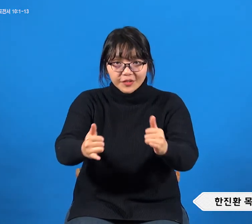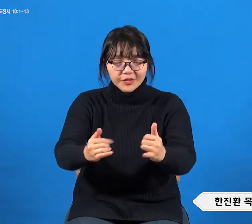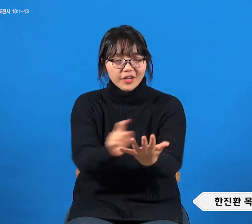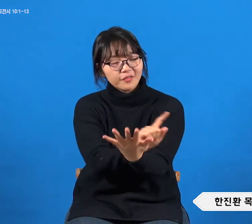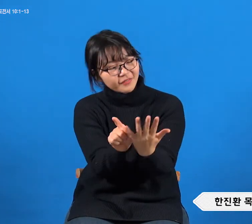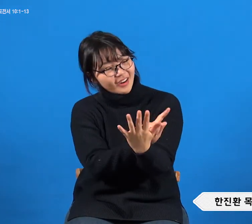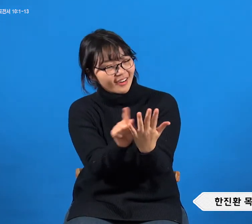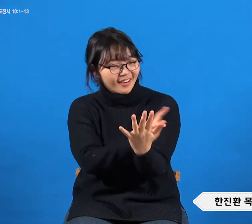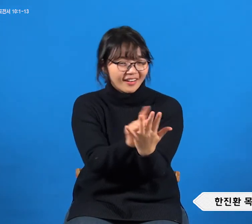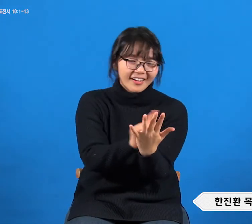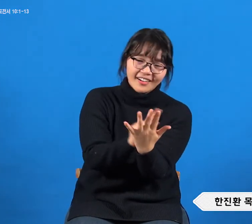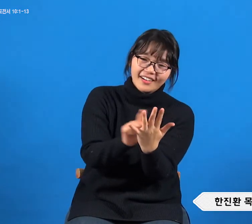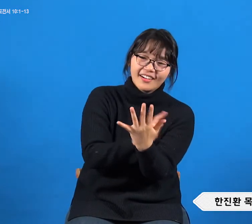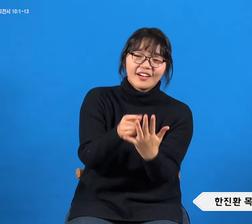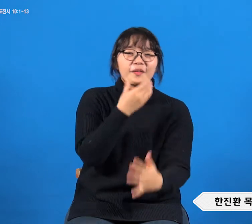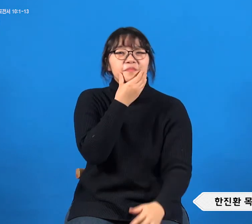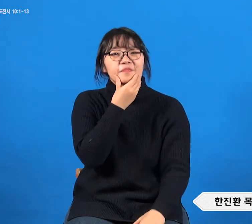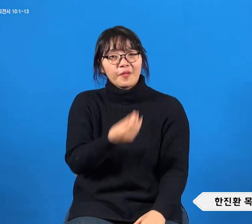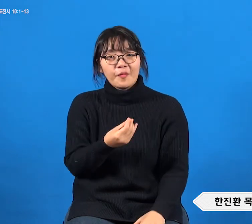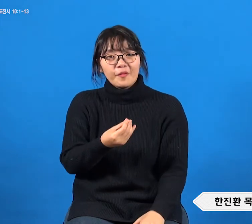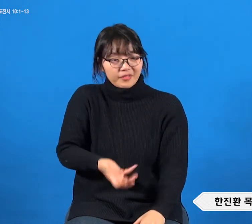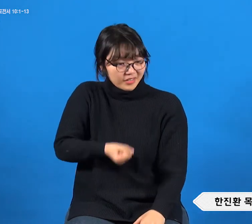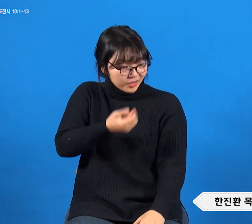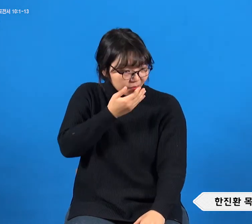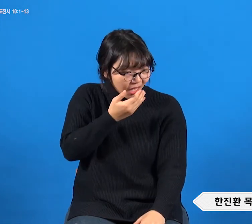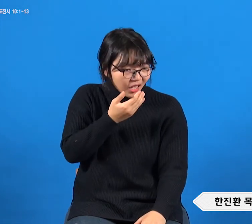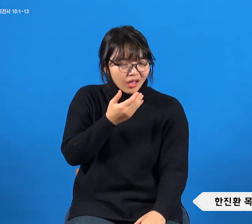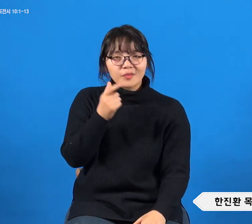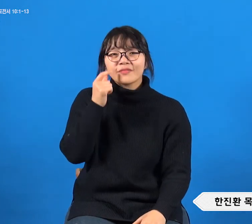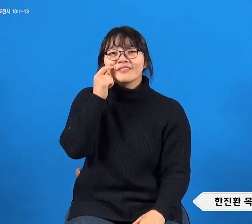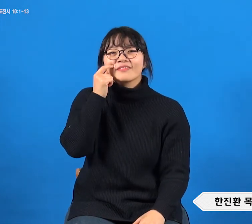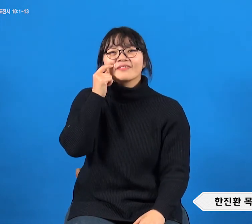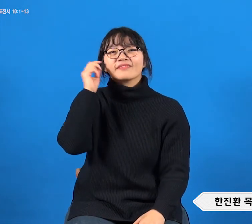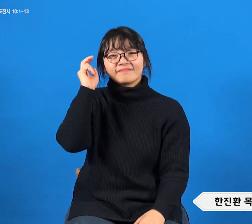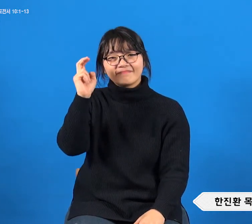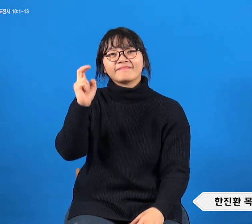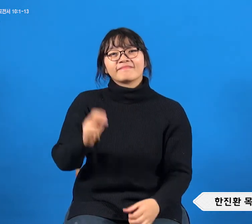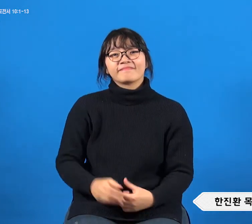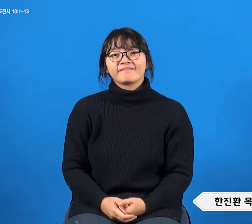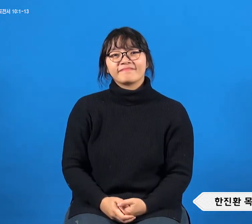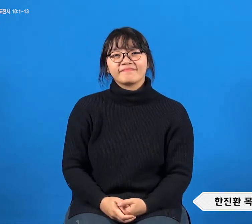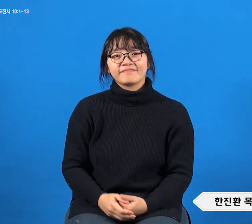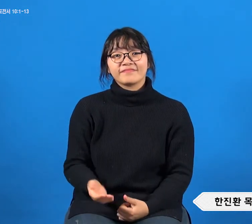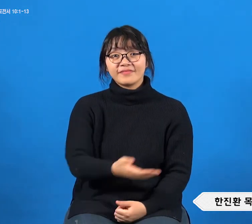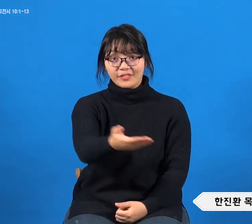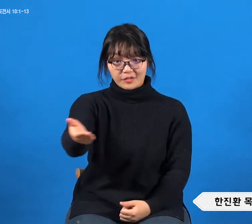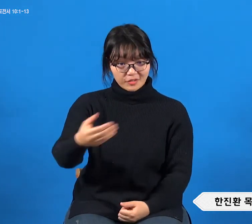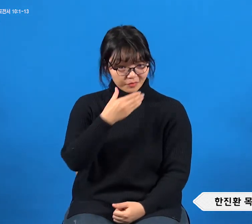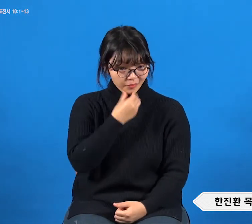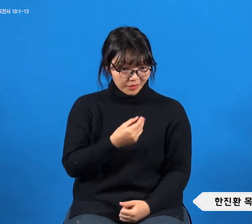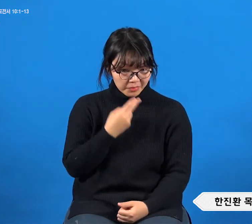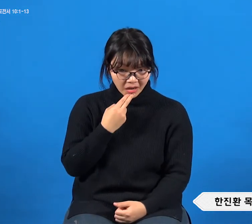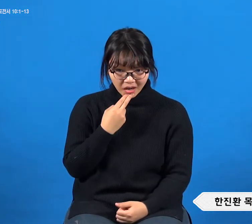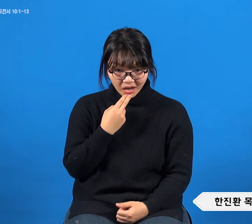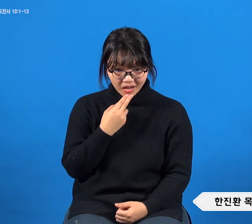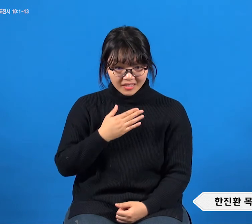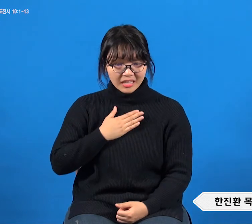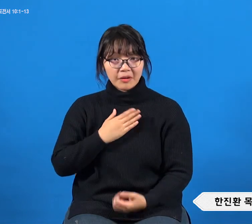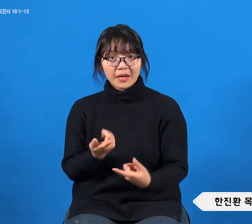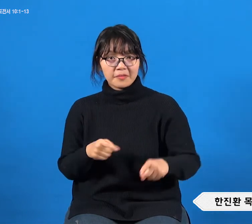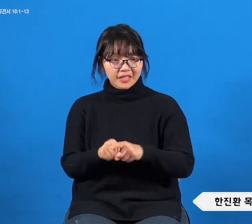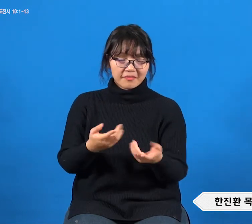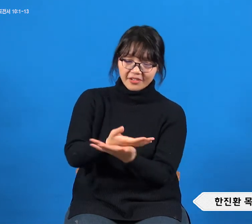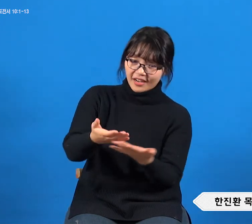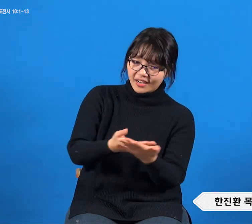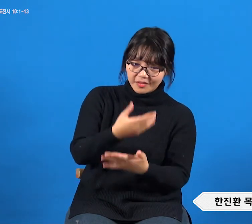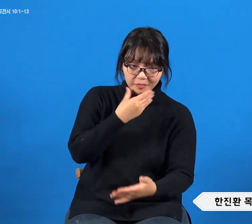사는 이 행복을 어떻게 누릴 수 있었겠습니까? 여러분 별로 행복 안 하십니까? 저하고 사는 게.